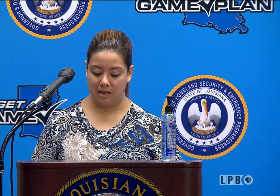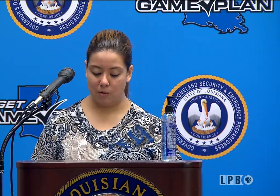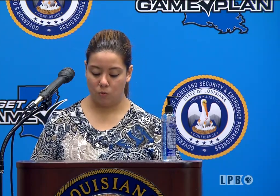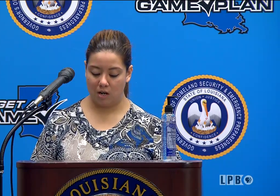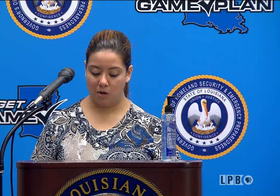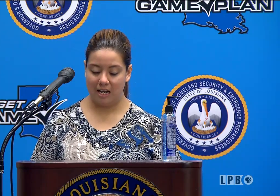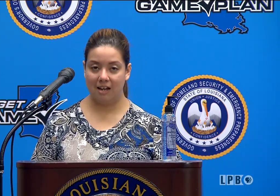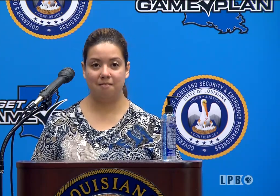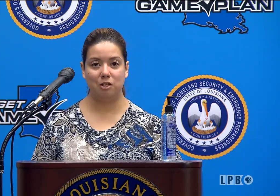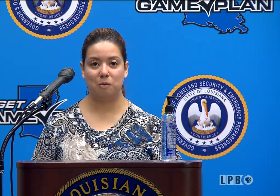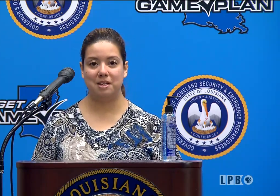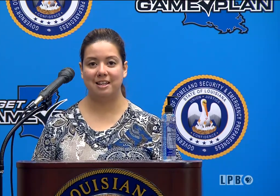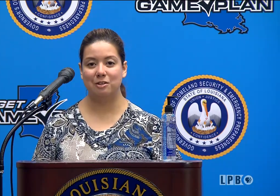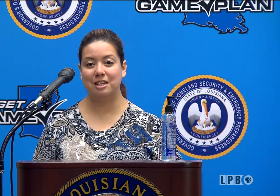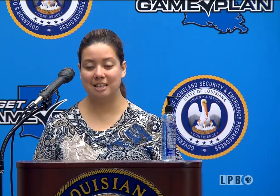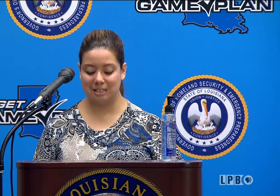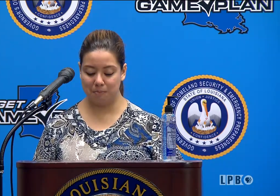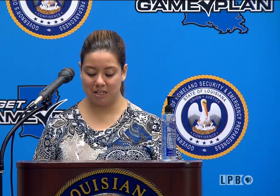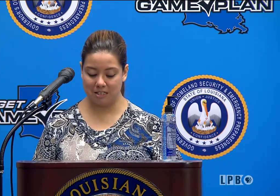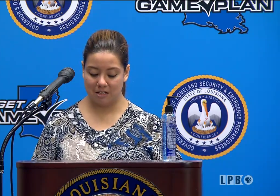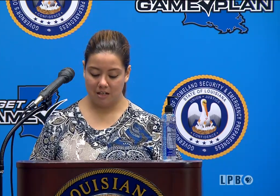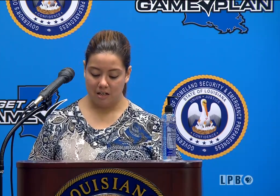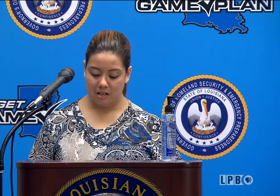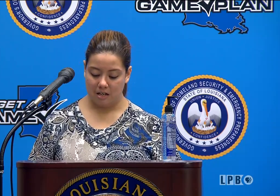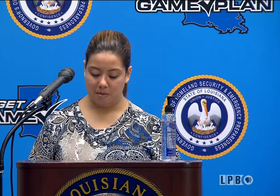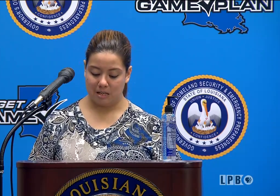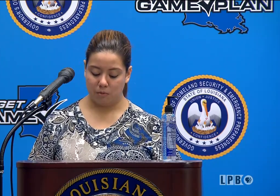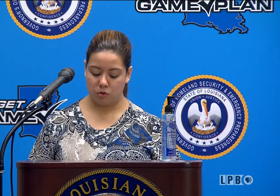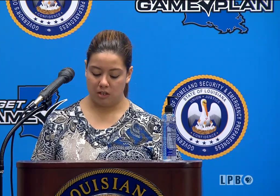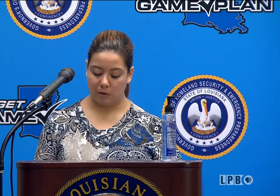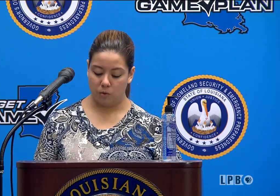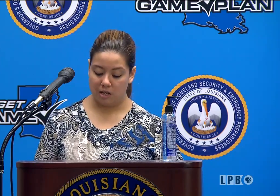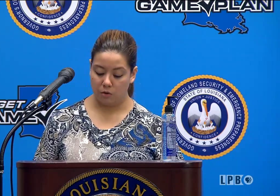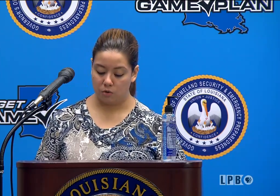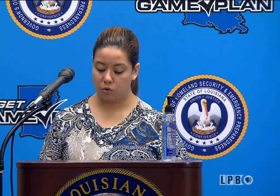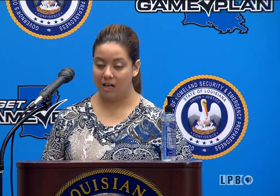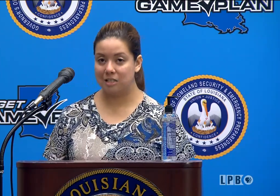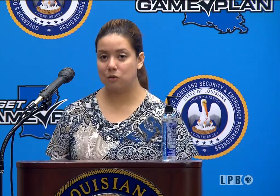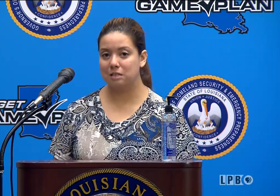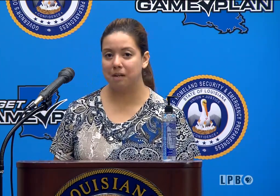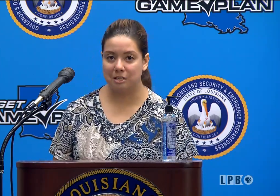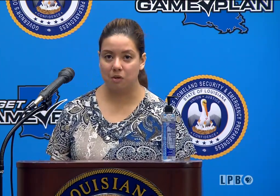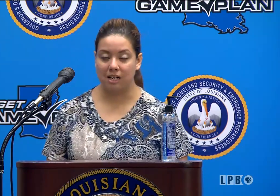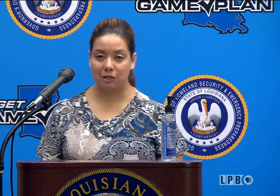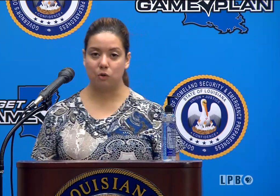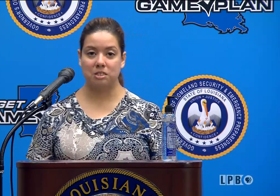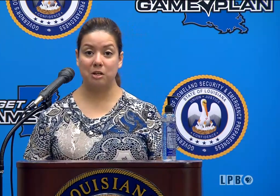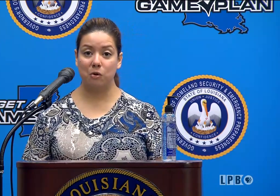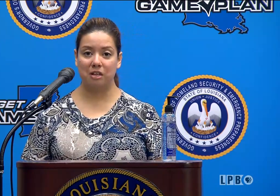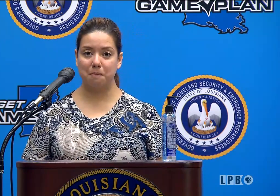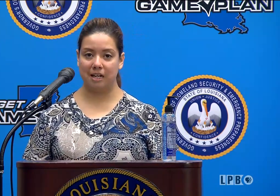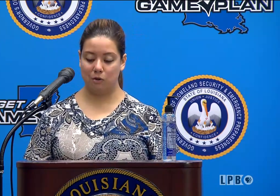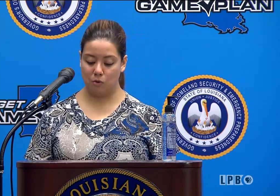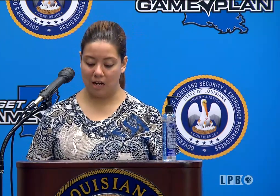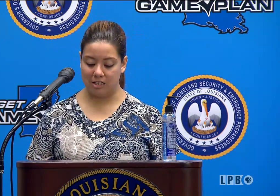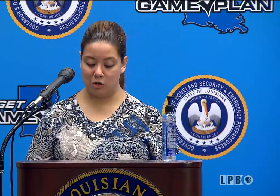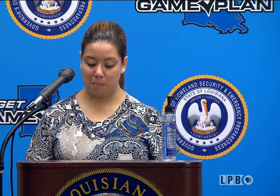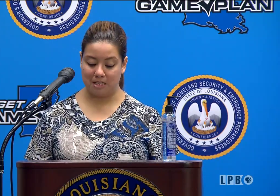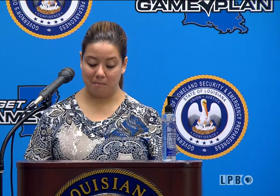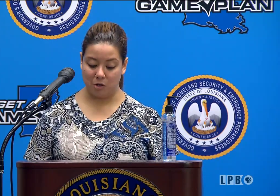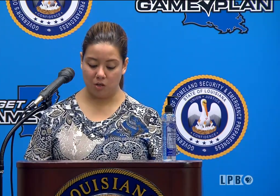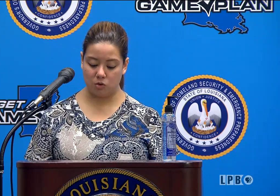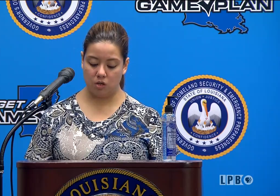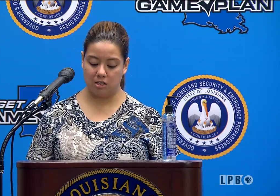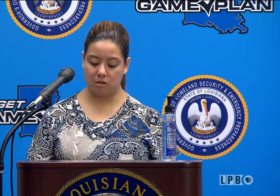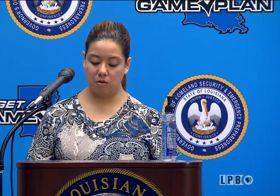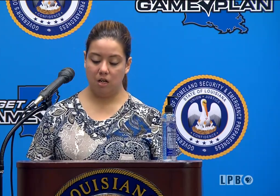repetir, de una olea de tormenta de 2 a 6 pies. Estamos ahorita cuidando todas las cosas para asegurar que todo esté en orden, para que no